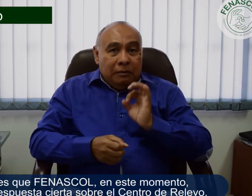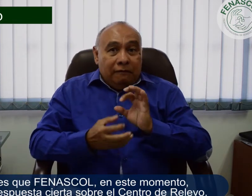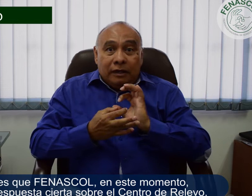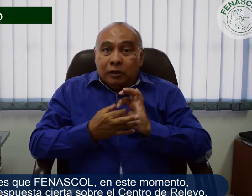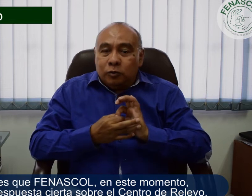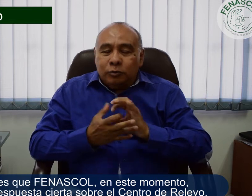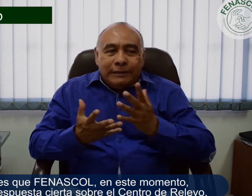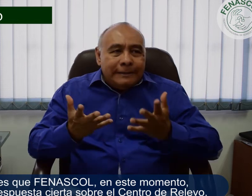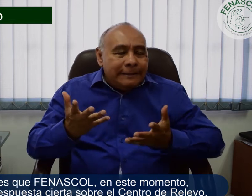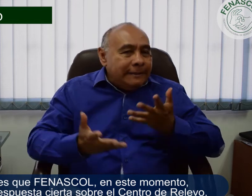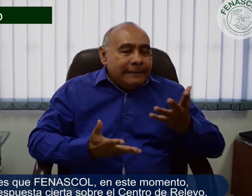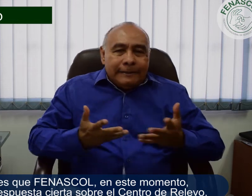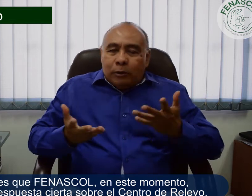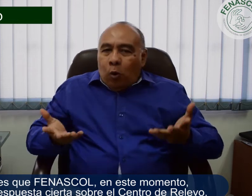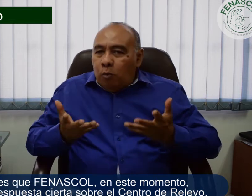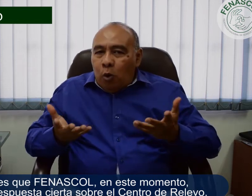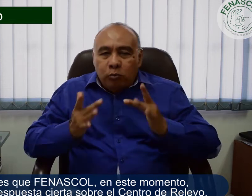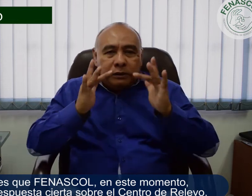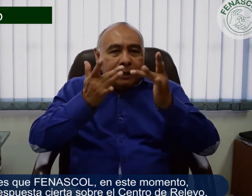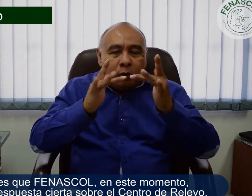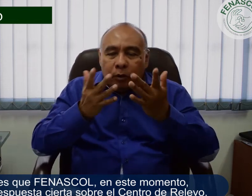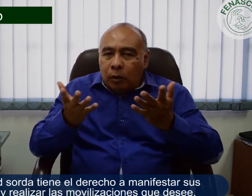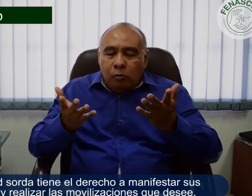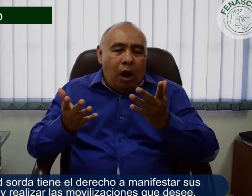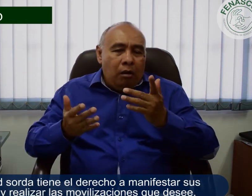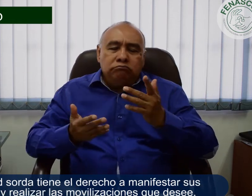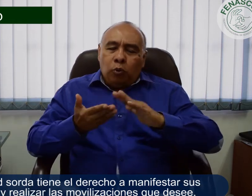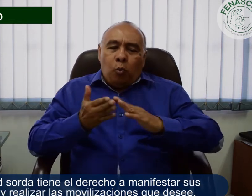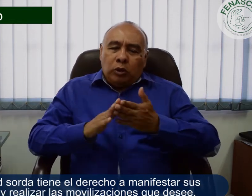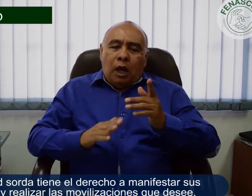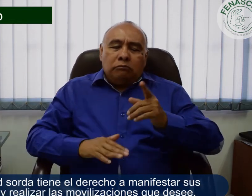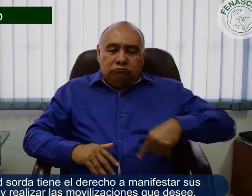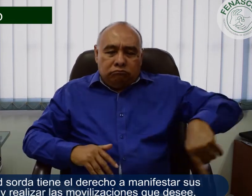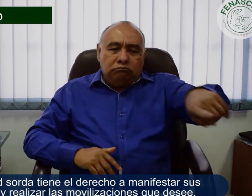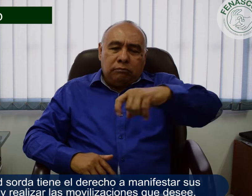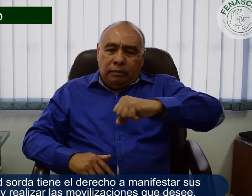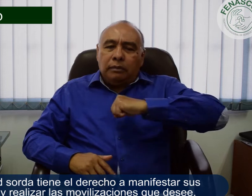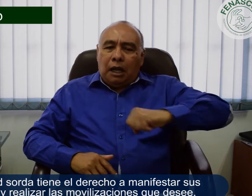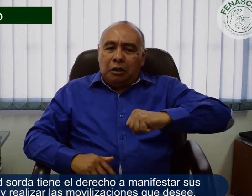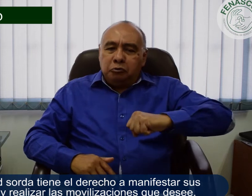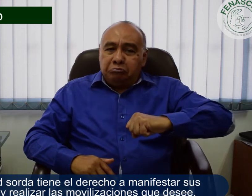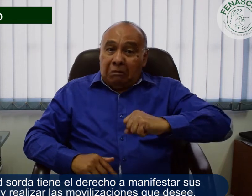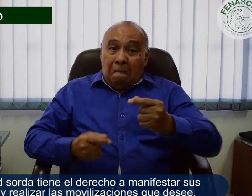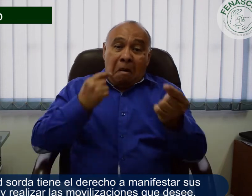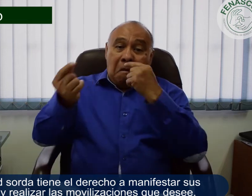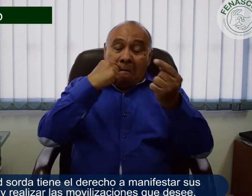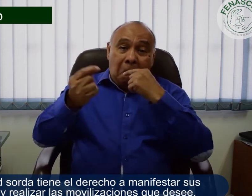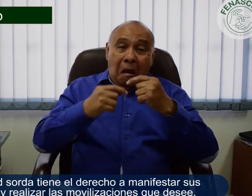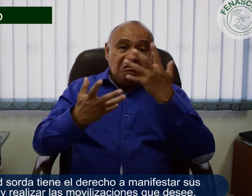respuesta cierta sobre el centro de relevo La comunidad sorda tiene el derecho a manifestar sus inquietudes y realizar las